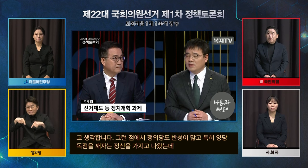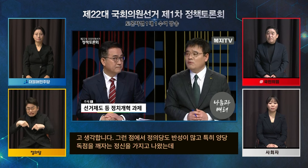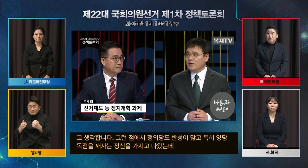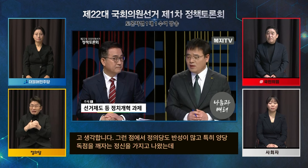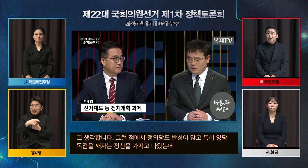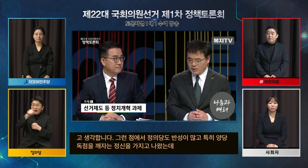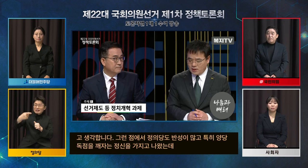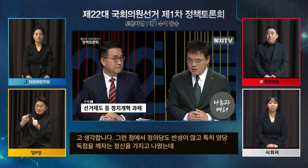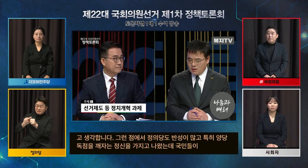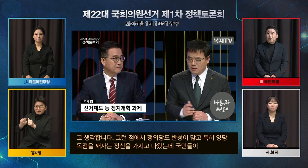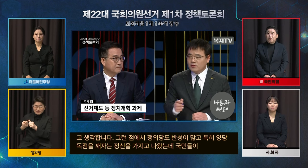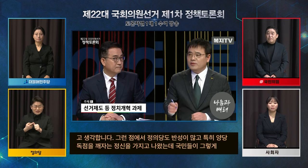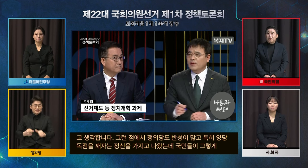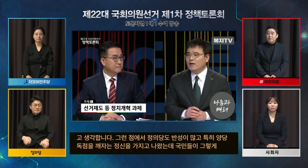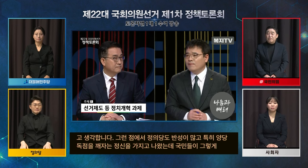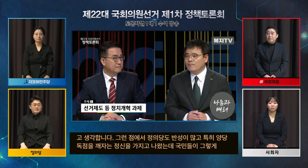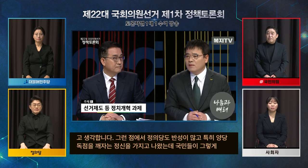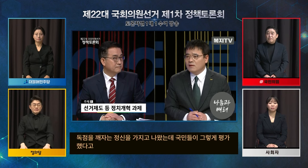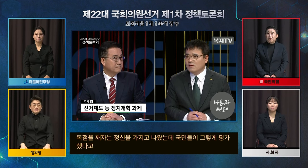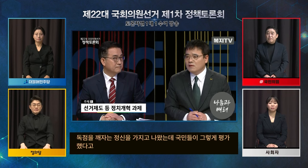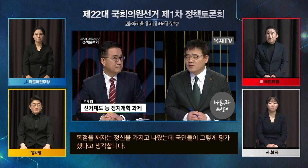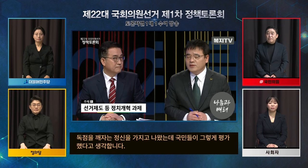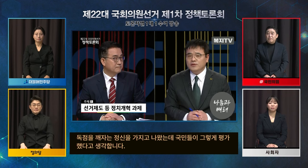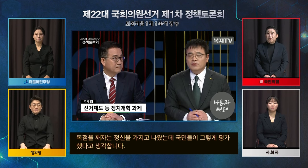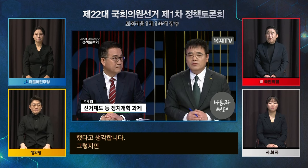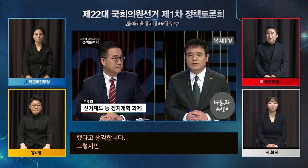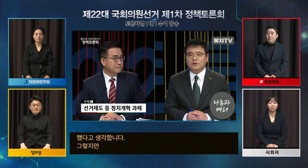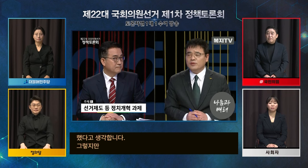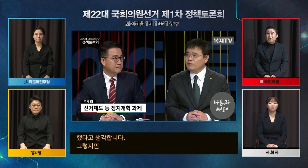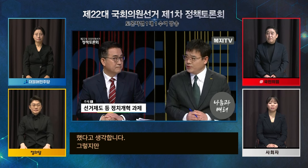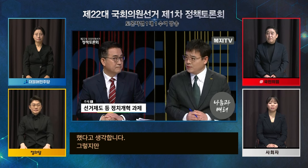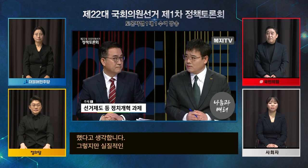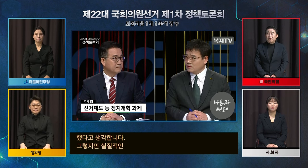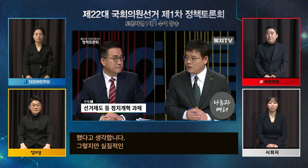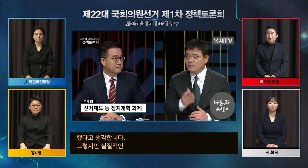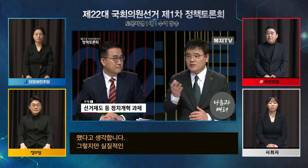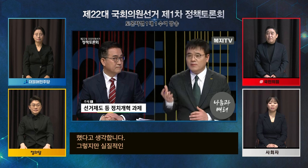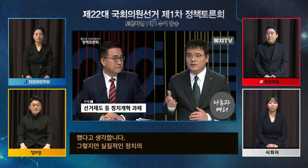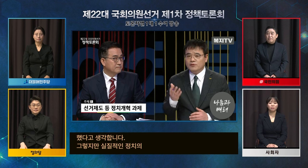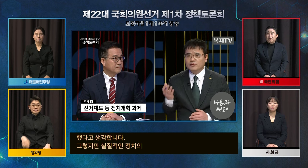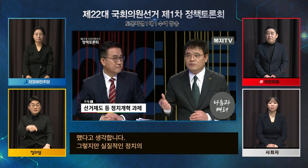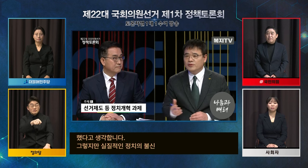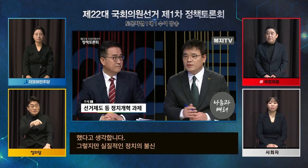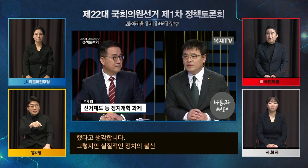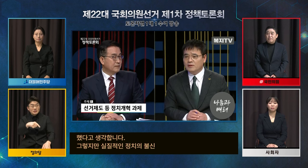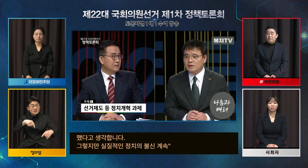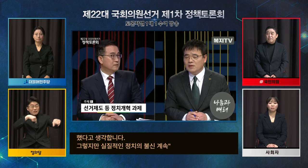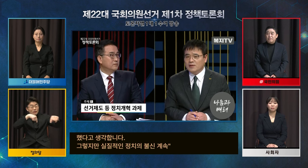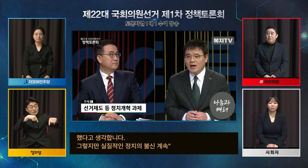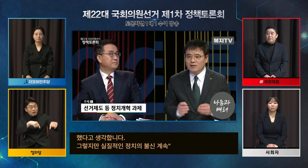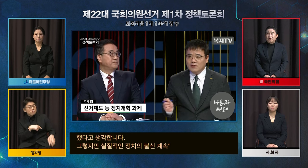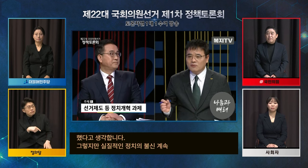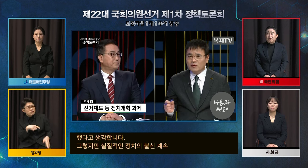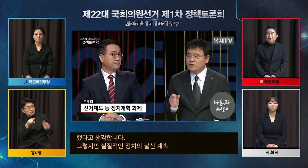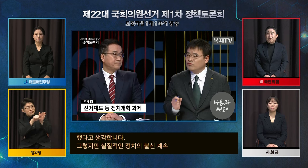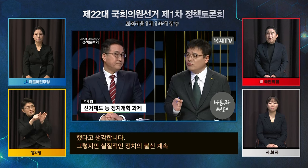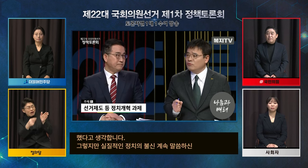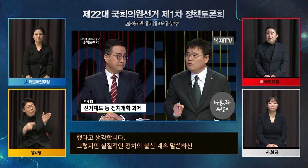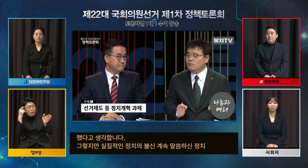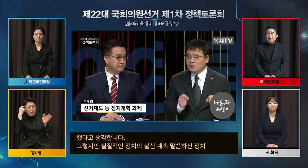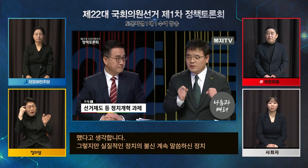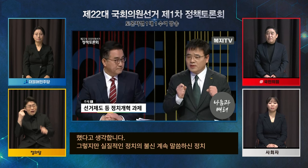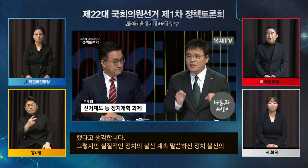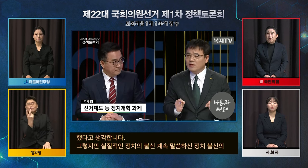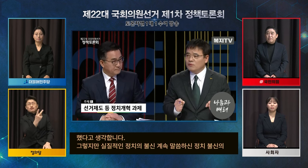있다고 생각합니다. 그렇지만 실질적인 어떤 정치의 불친 계속 말씀하시는 정치의 불친은 양당의 독과정